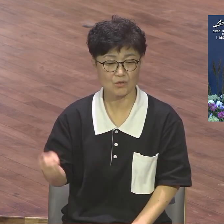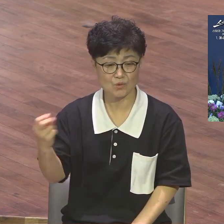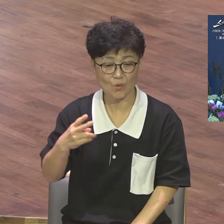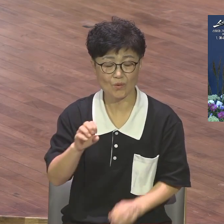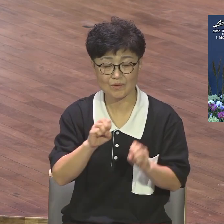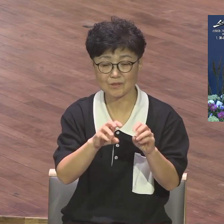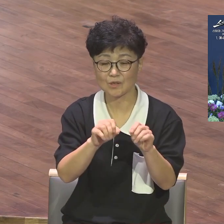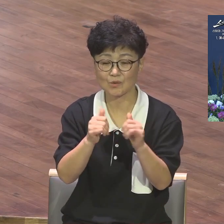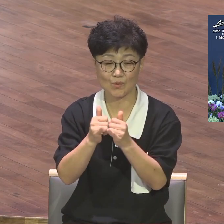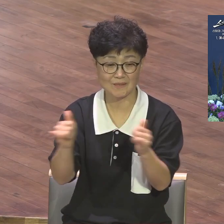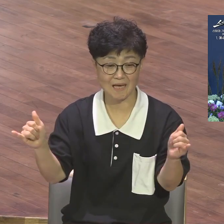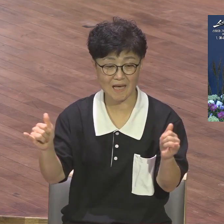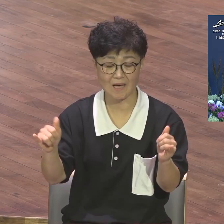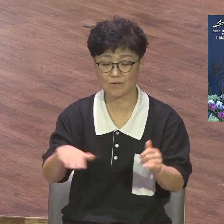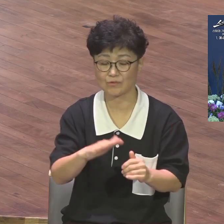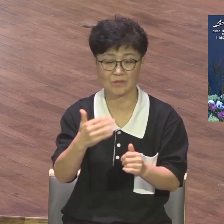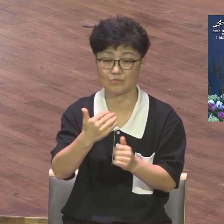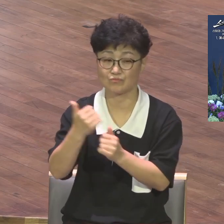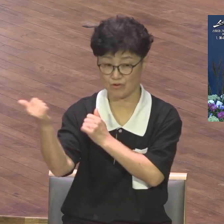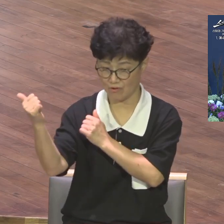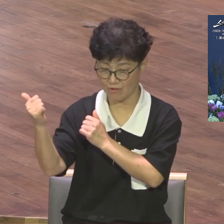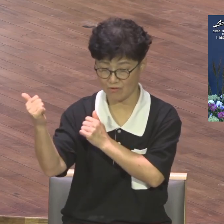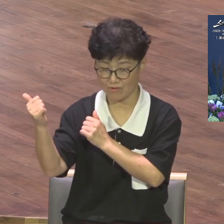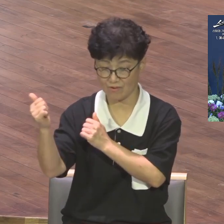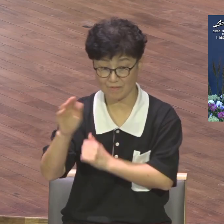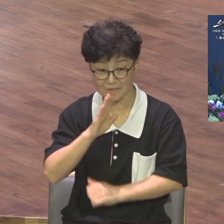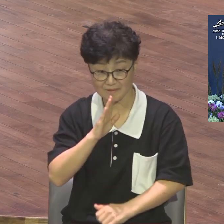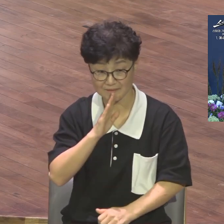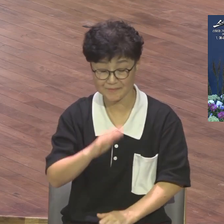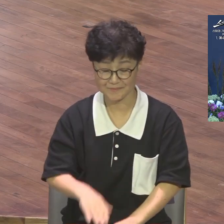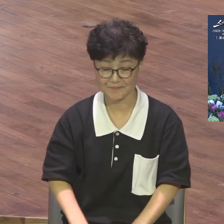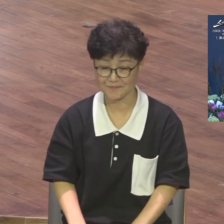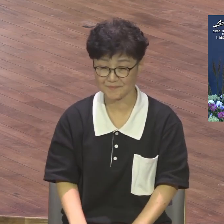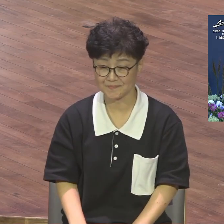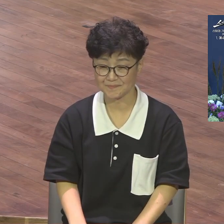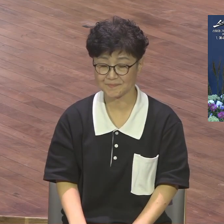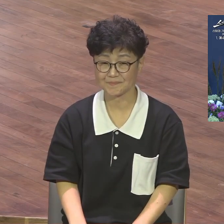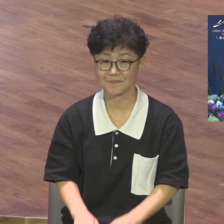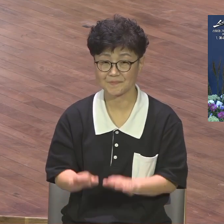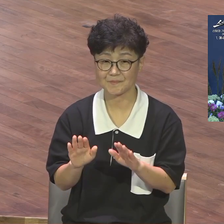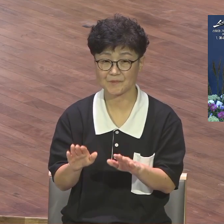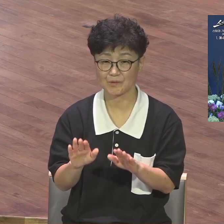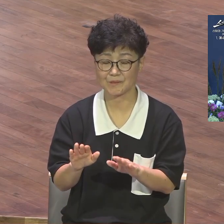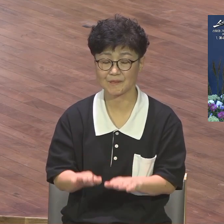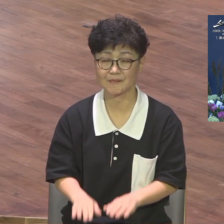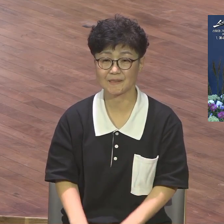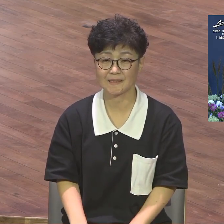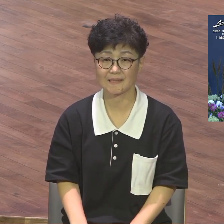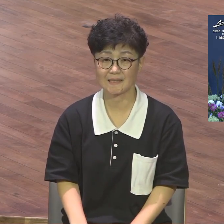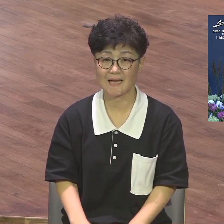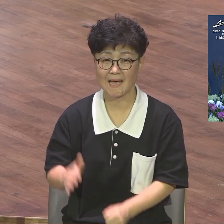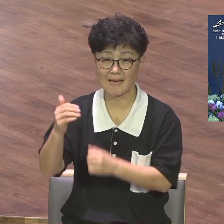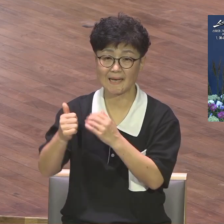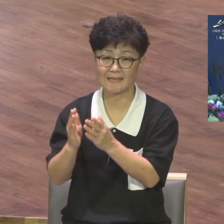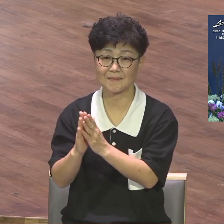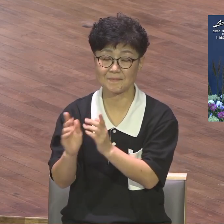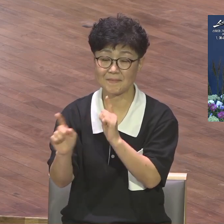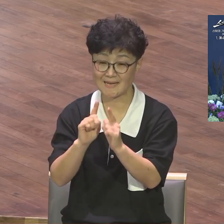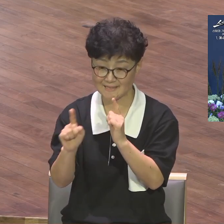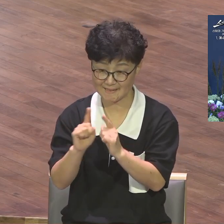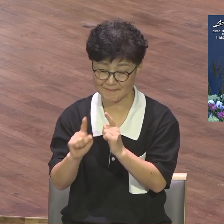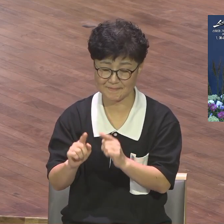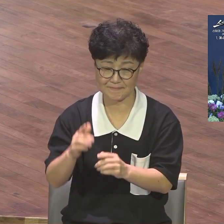삶으로 불러주신 줄 여러분 확증하시기를 바랍니다. 오늘 본문 9절에 살짝 보면 오늘 구원이 이 집에